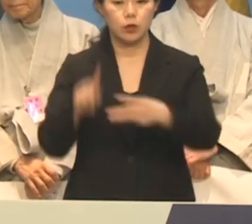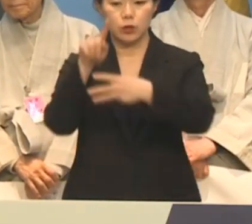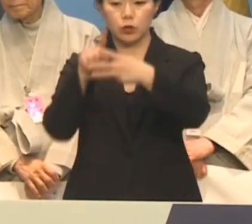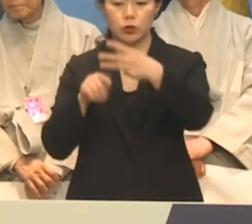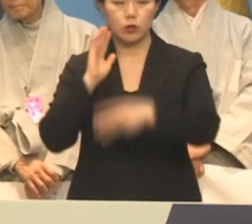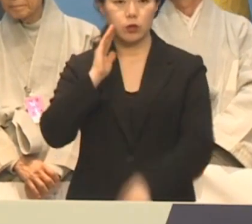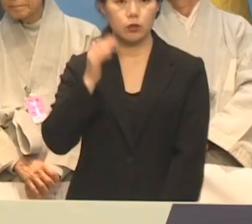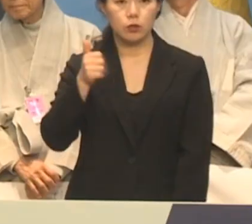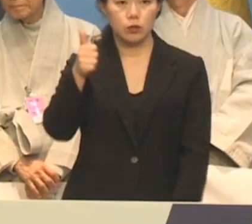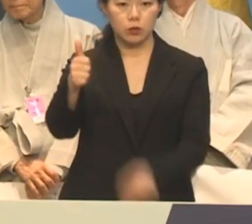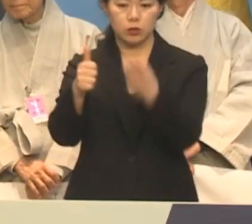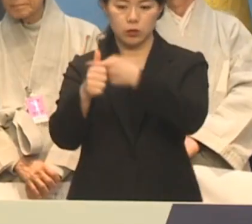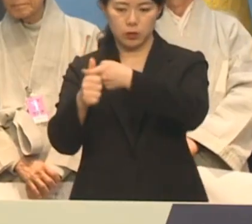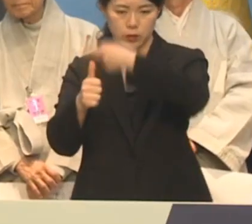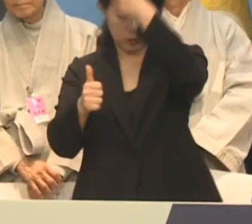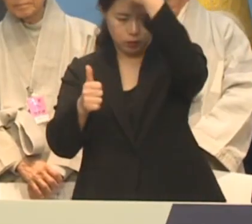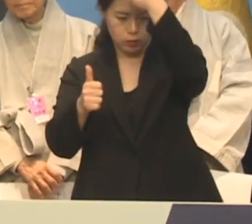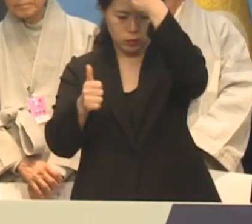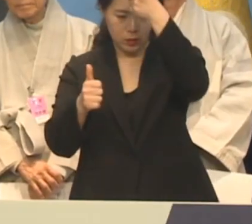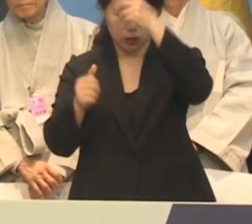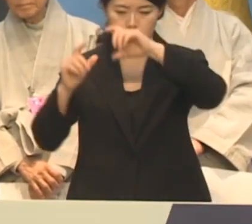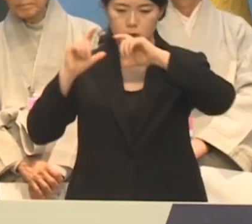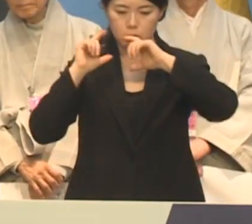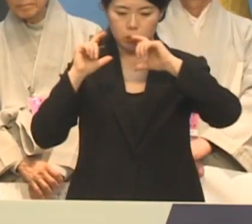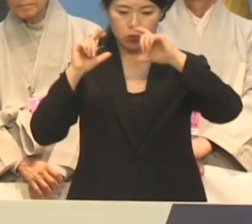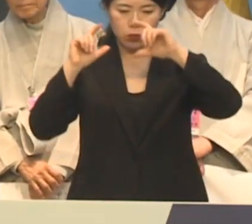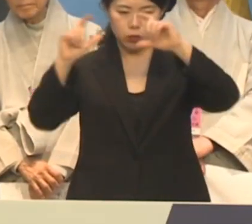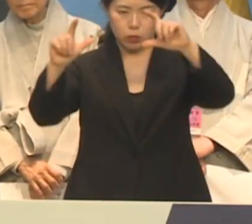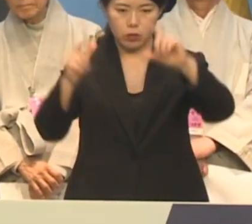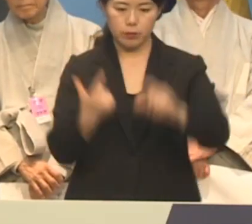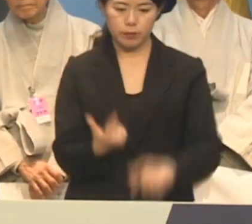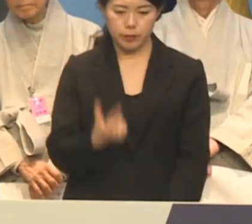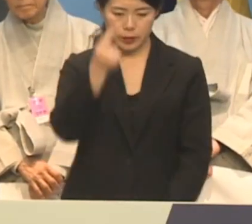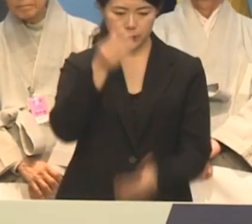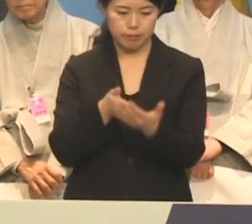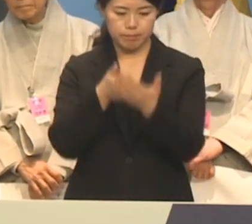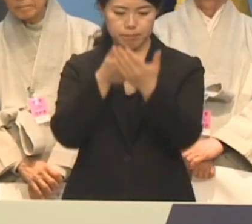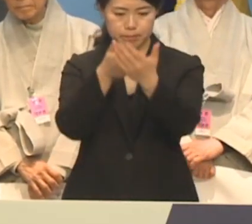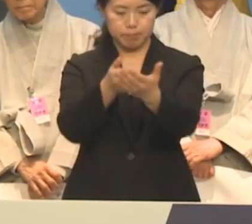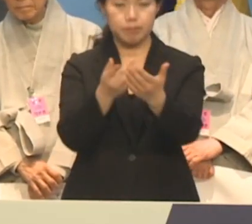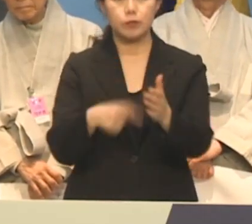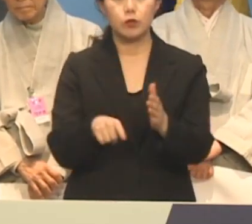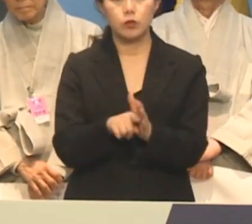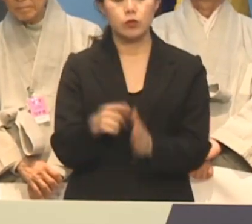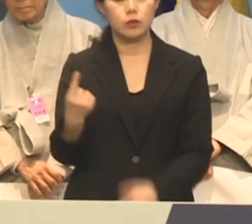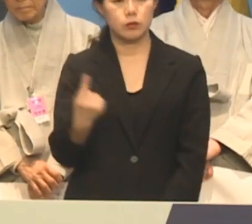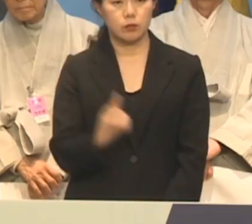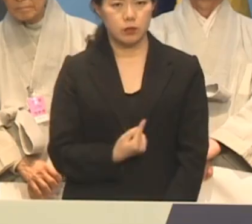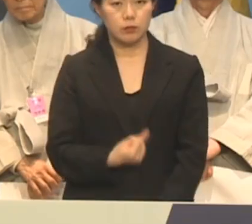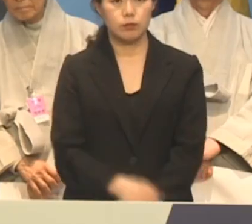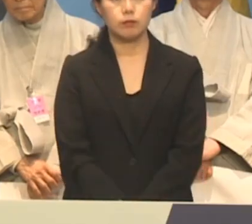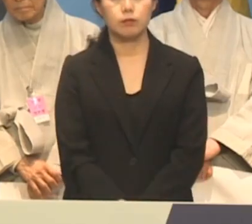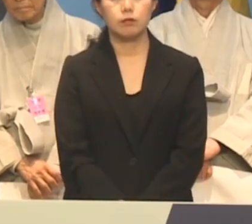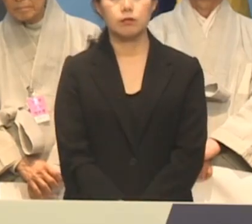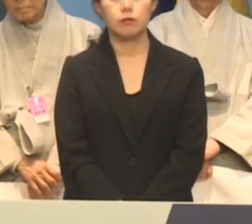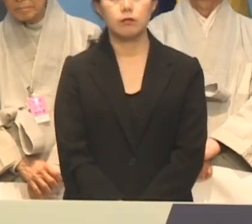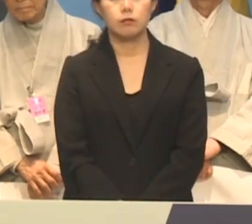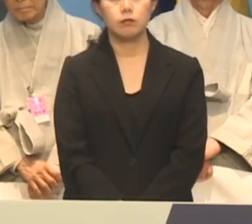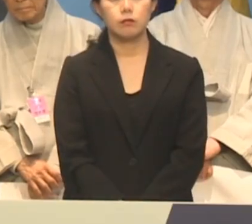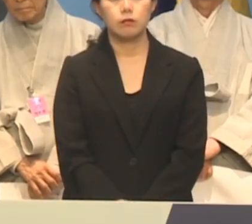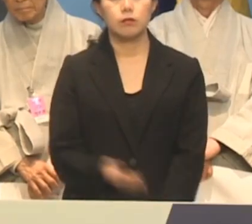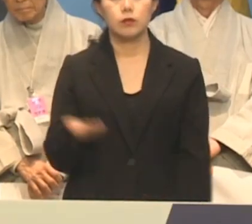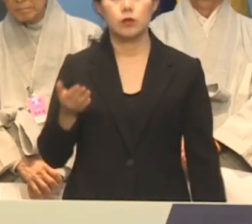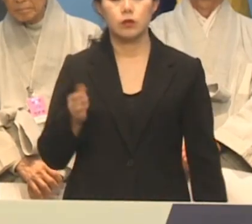윤석열 대통령 탄핵 선고를 촉구하고자 왔습니다.